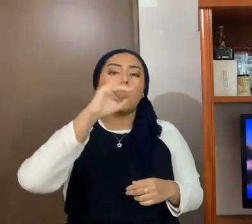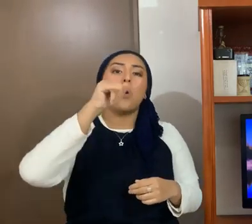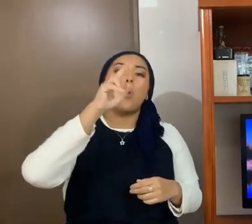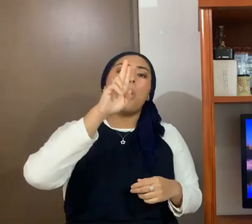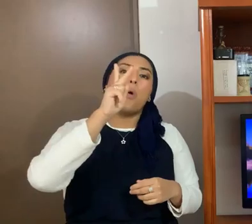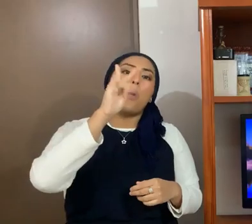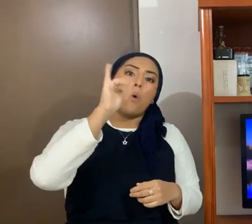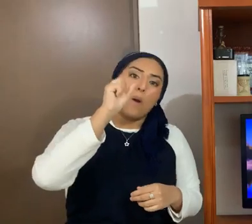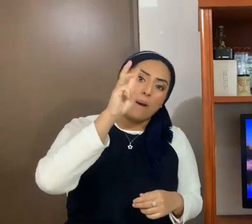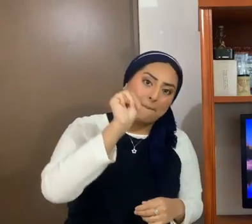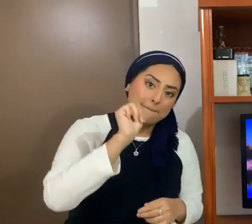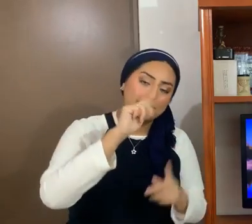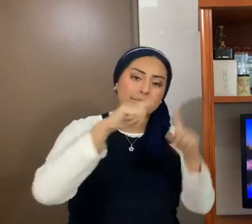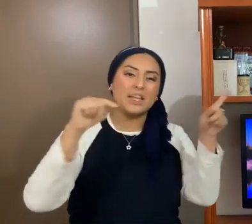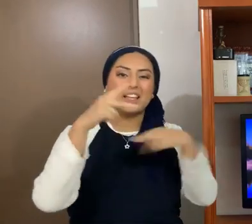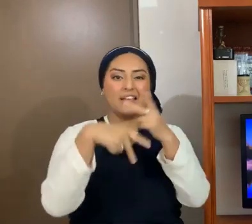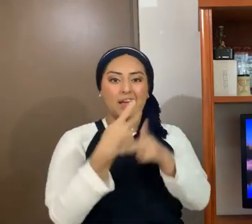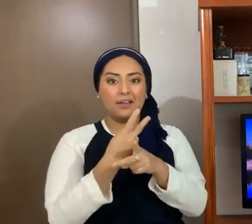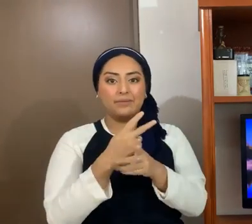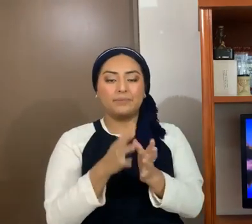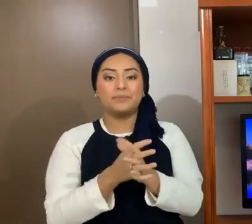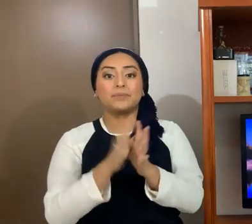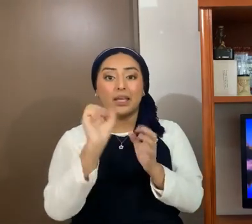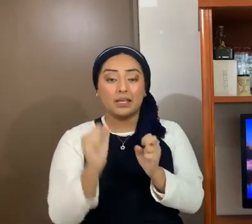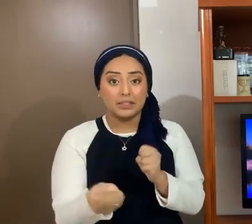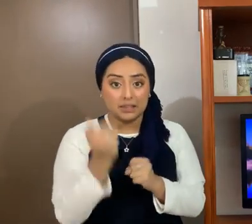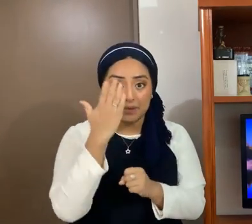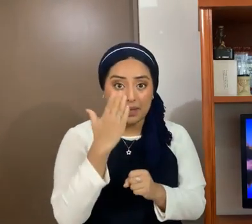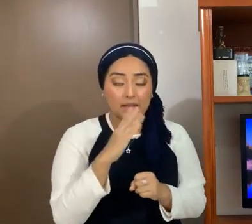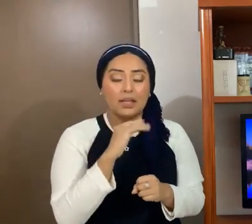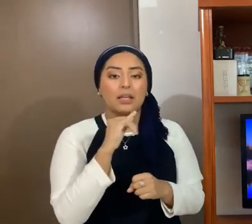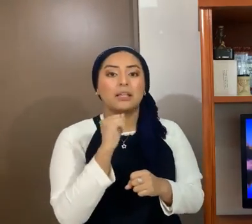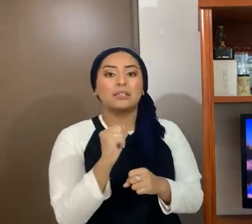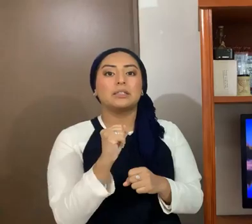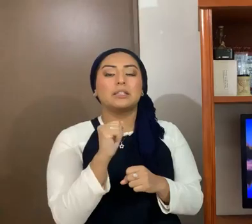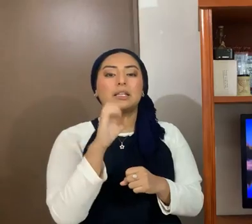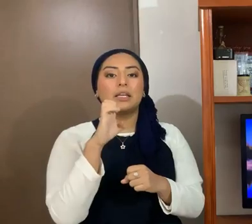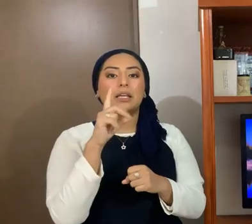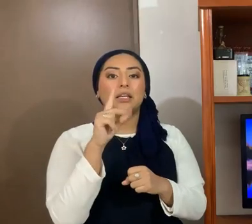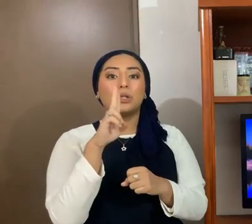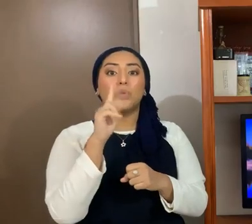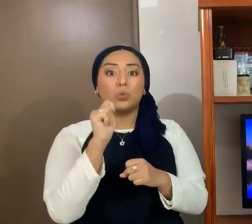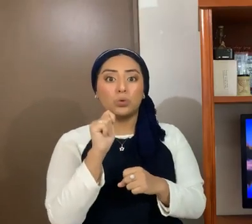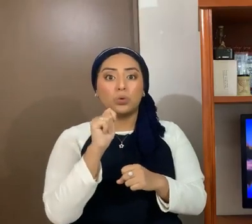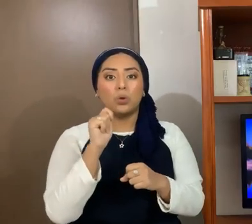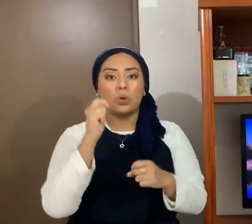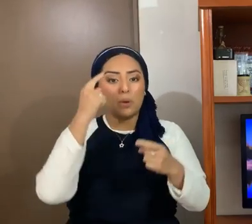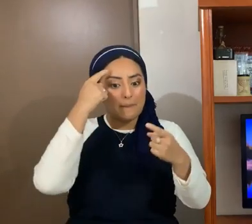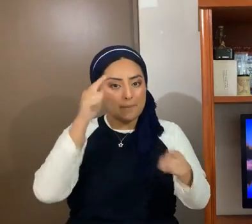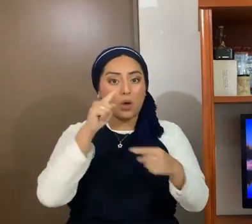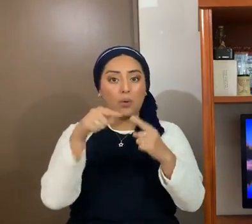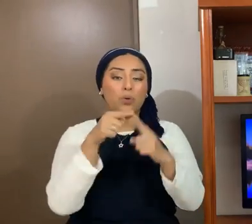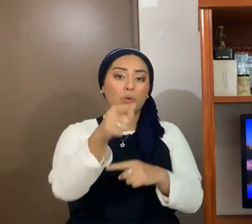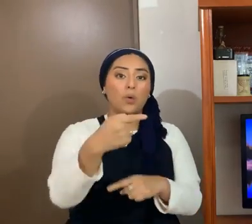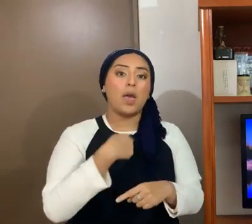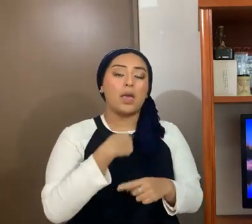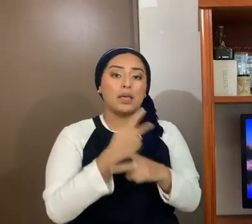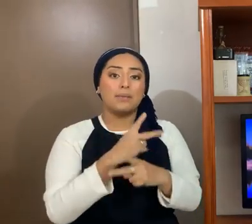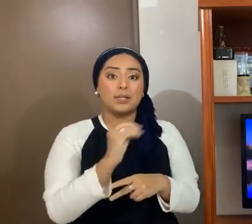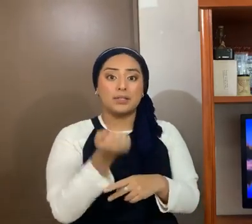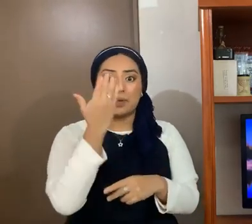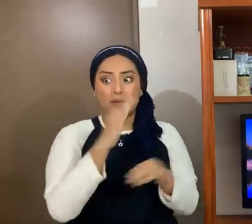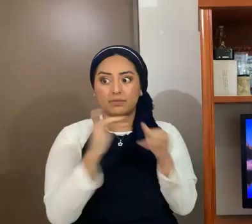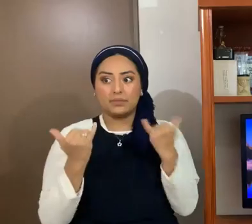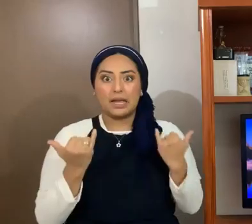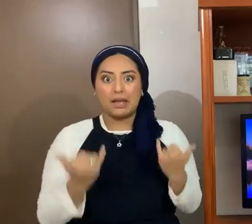¿verdad? Que hay diferentes tipos de mandamiento. El Shabbat es un Edot, es un testimonio. Cuando tú y yo guardamos el Shabbat,